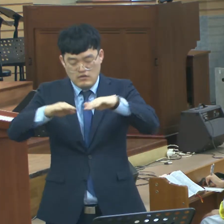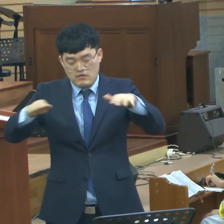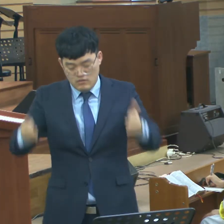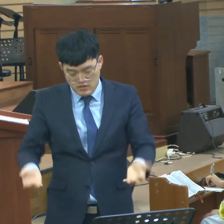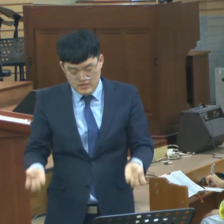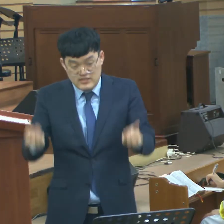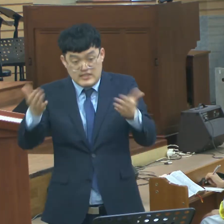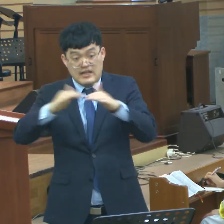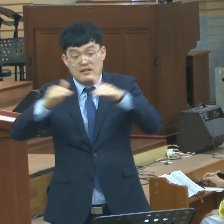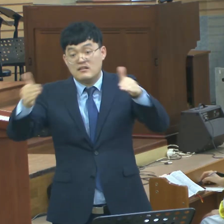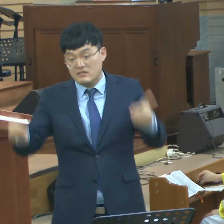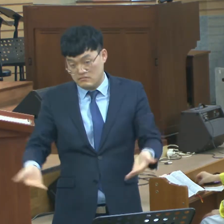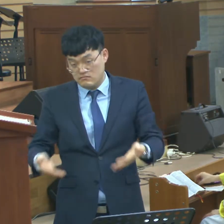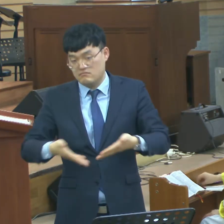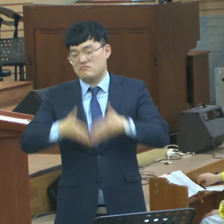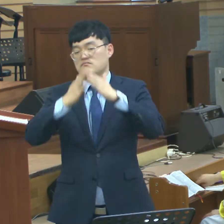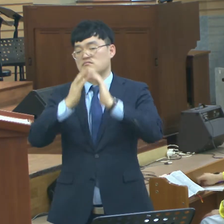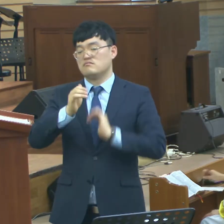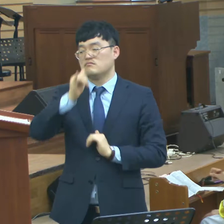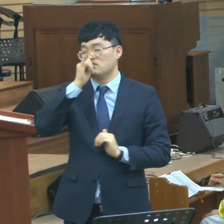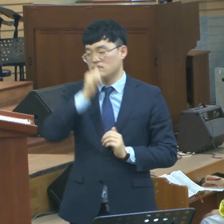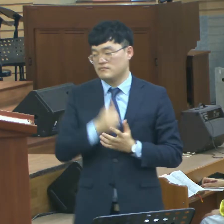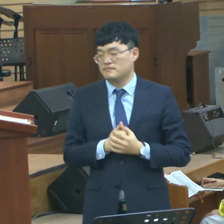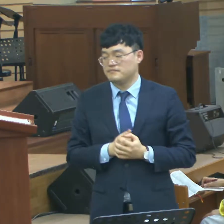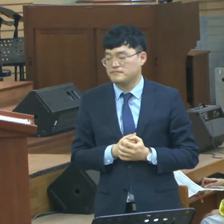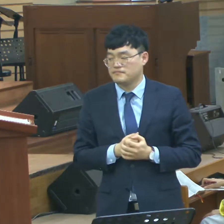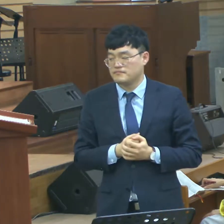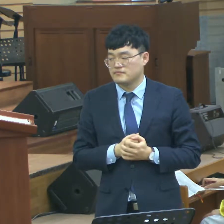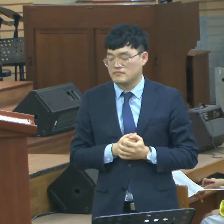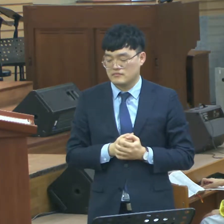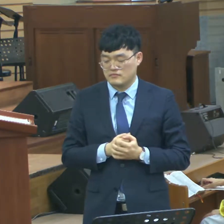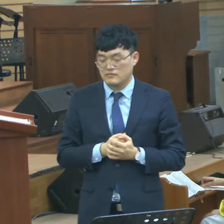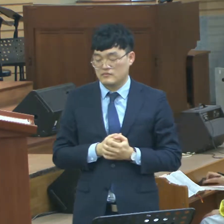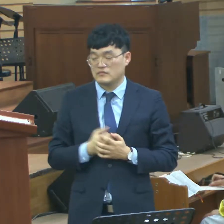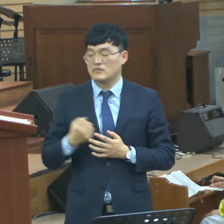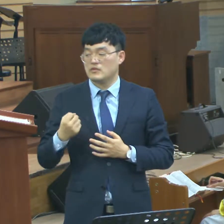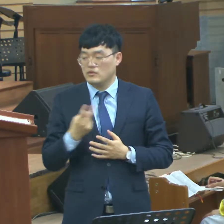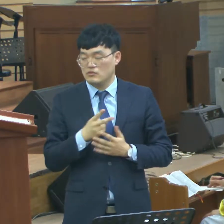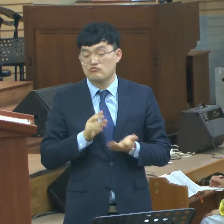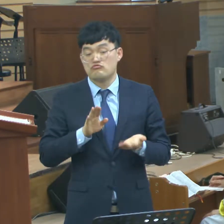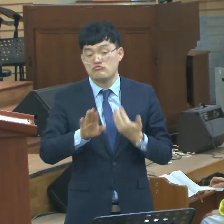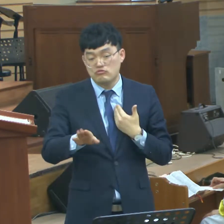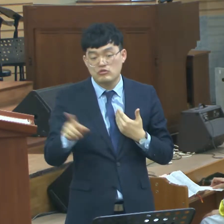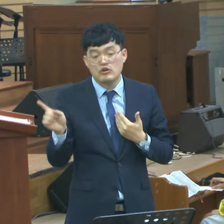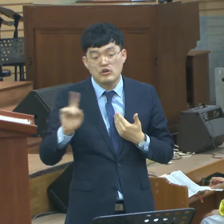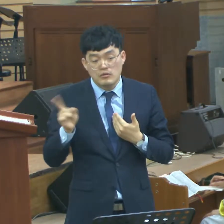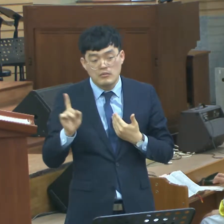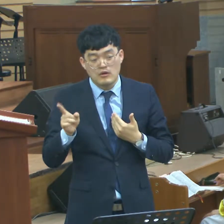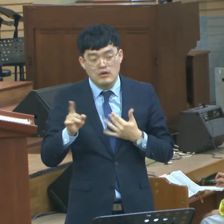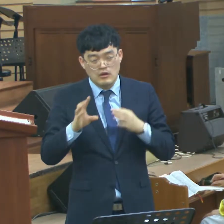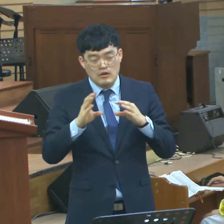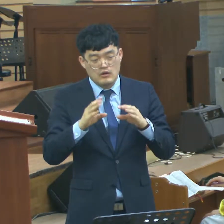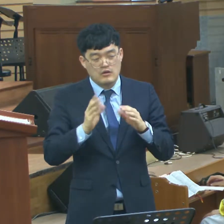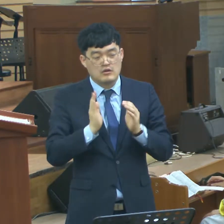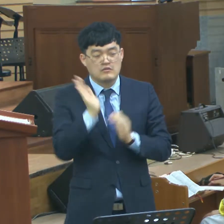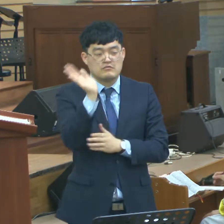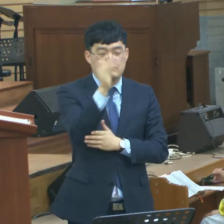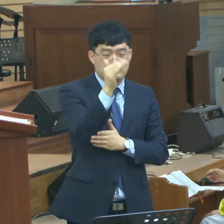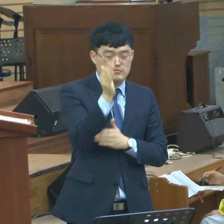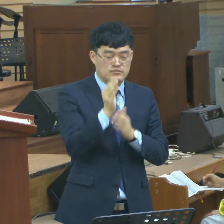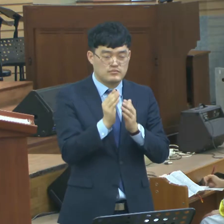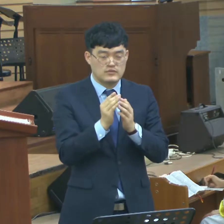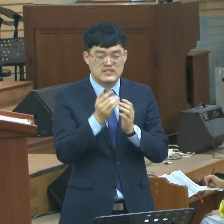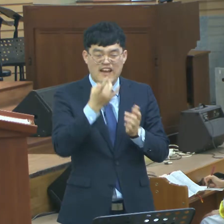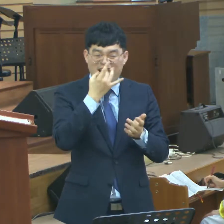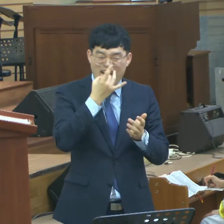오래전에 말씀하신 분이라는 거죠. 돌로 무너진 제단을 쌓고 곡식 종자 2세알을 뿌릴 만한 도랑을 만들었어요.